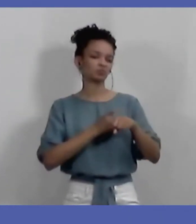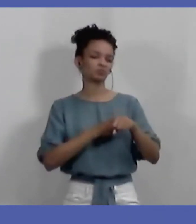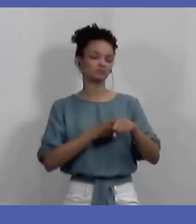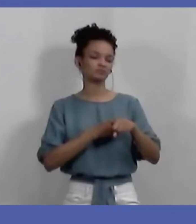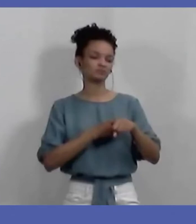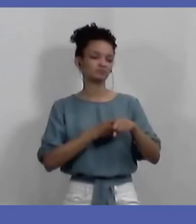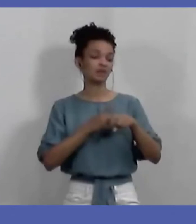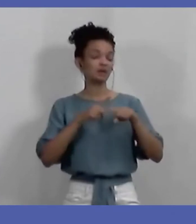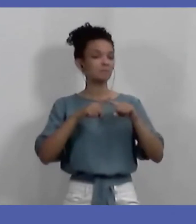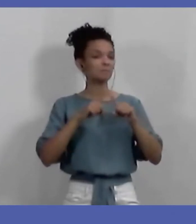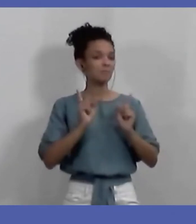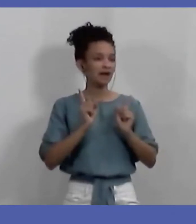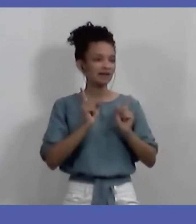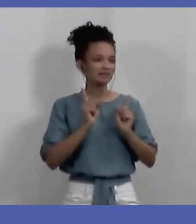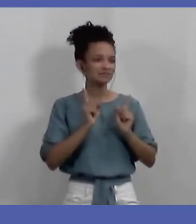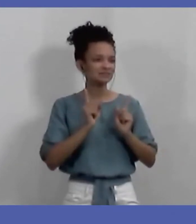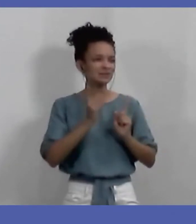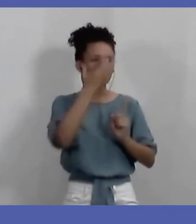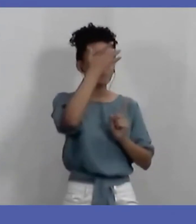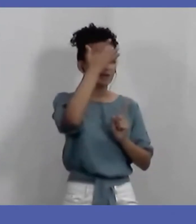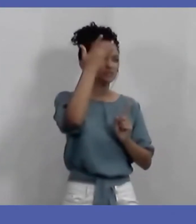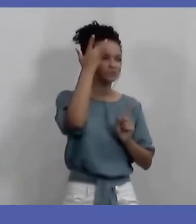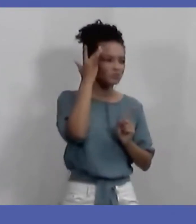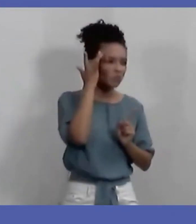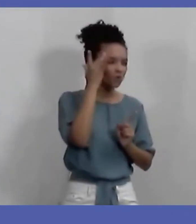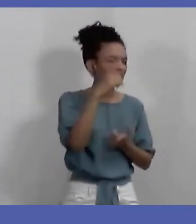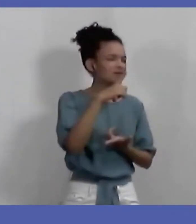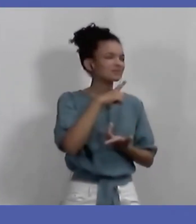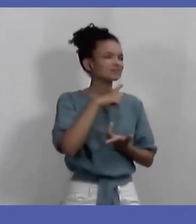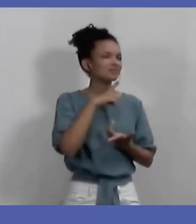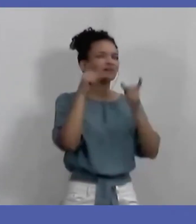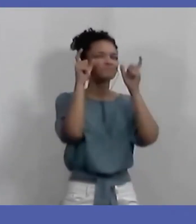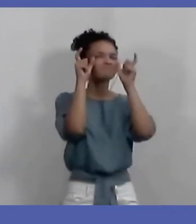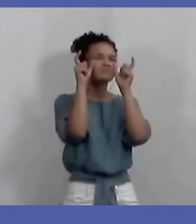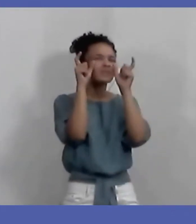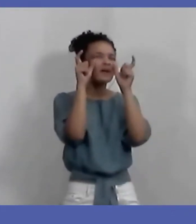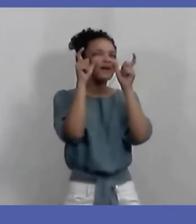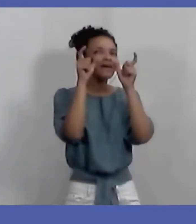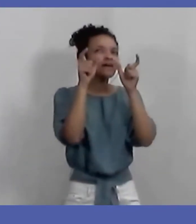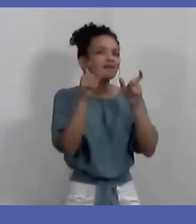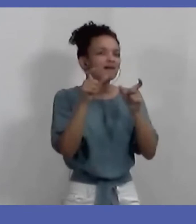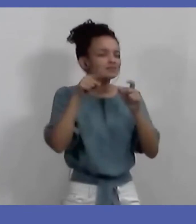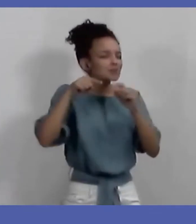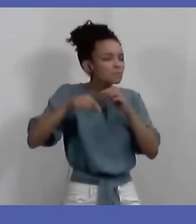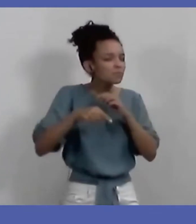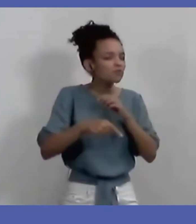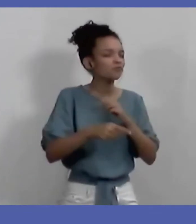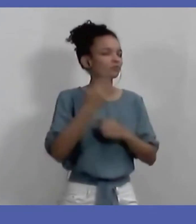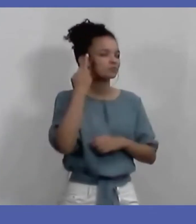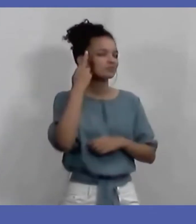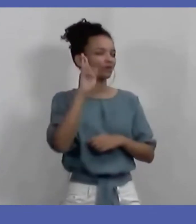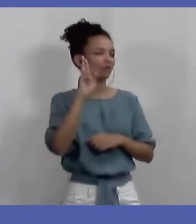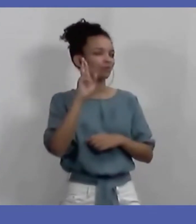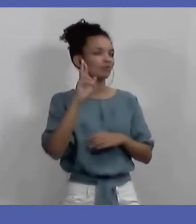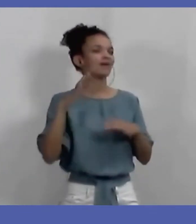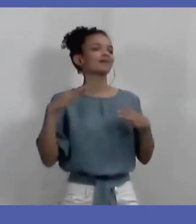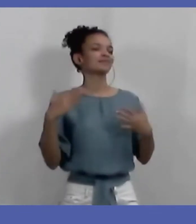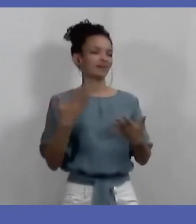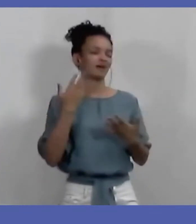eles. Mas aqueles que se interessavam para o Senhor, aí o Senhor falava